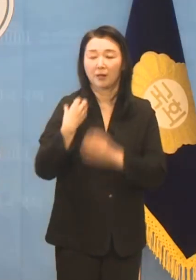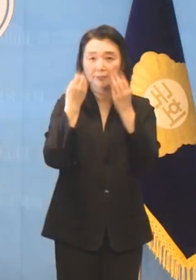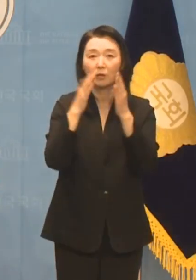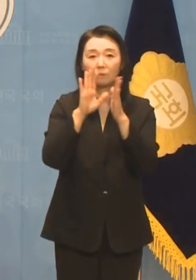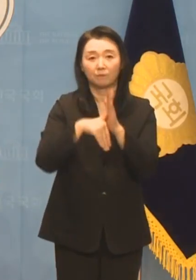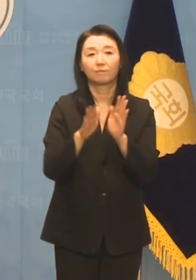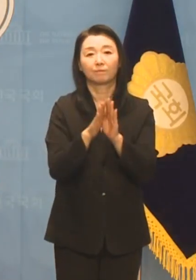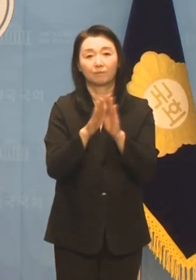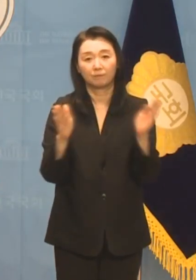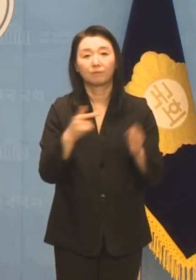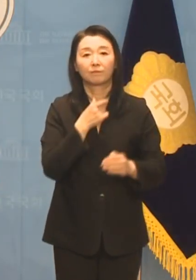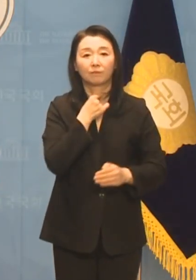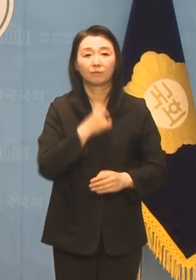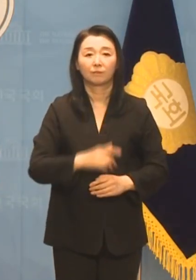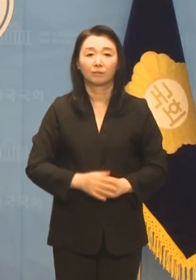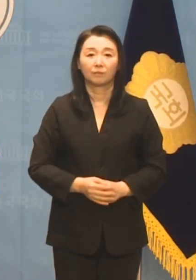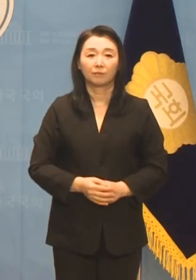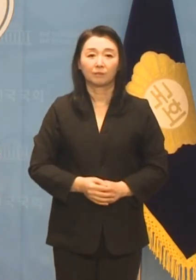열어가겠습니다.